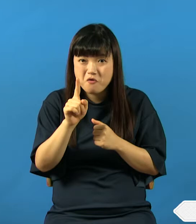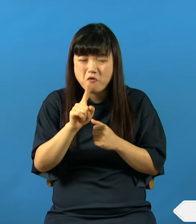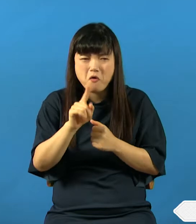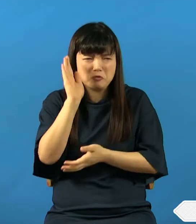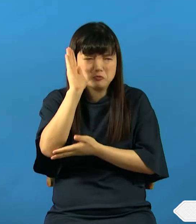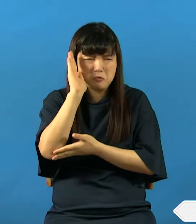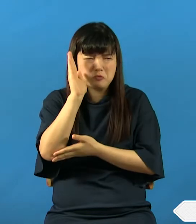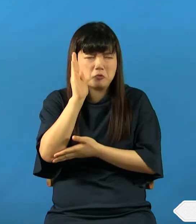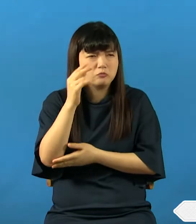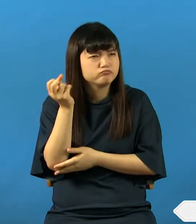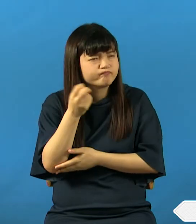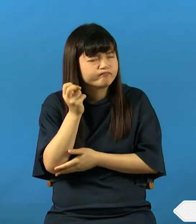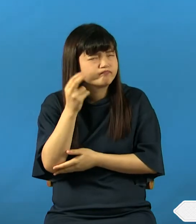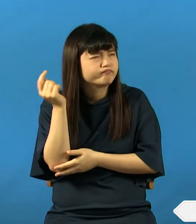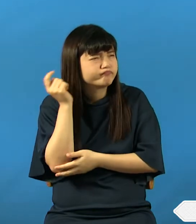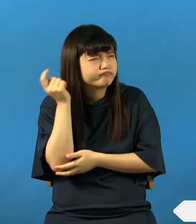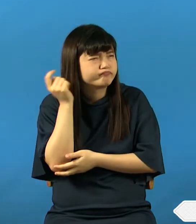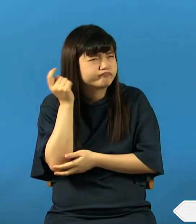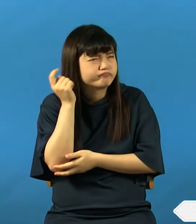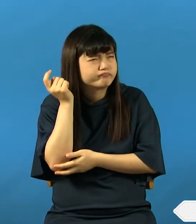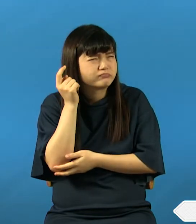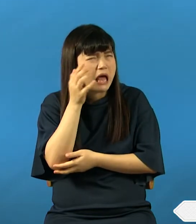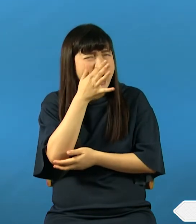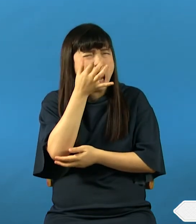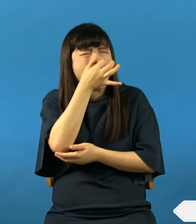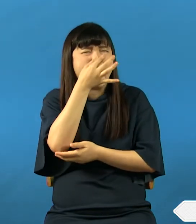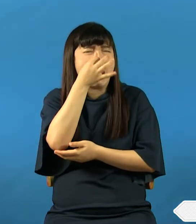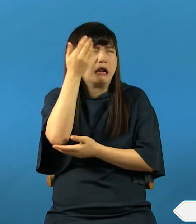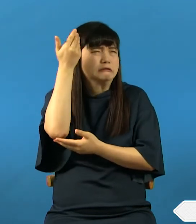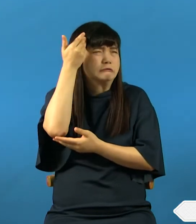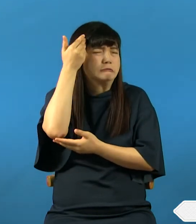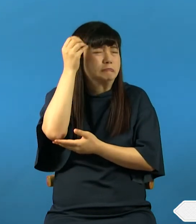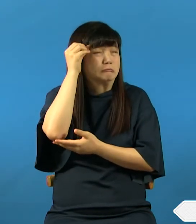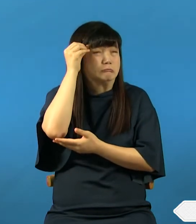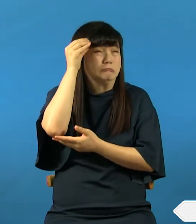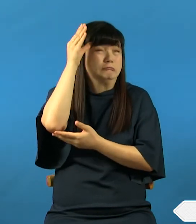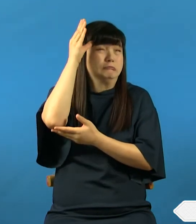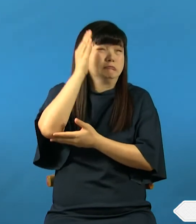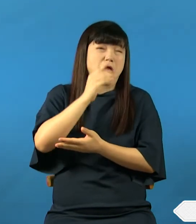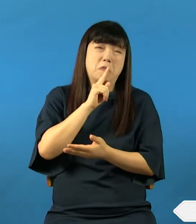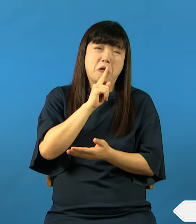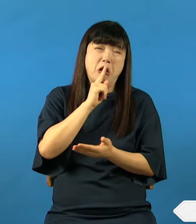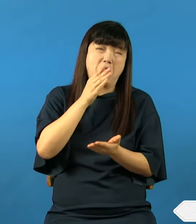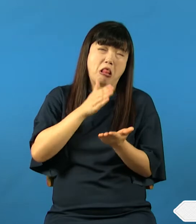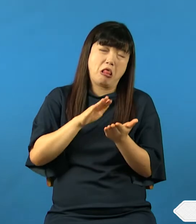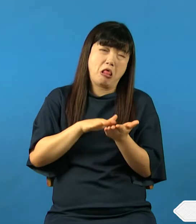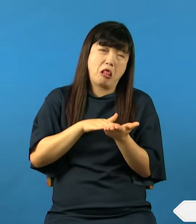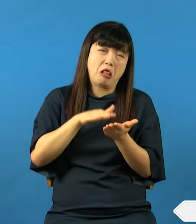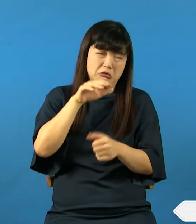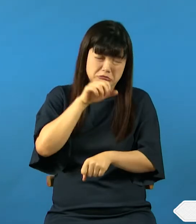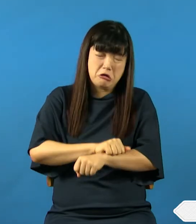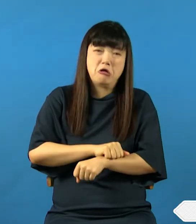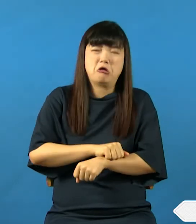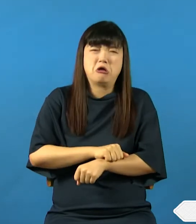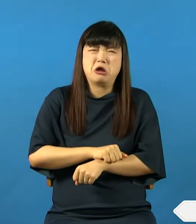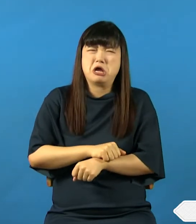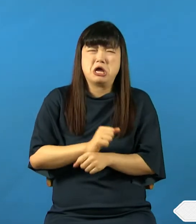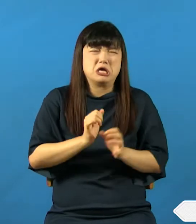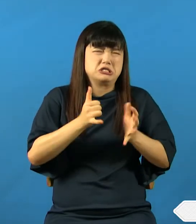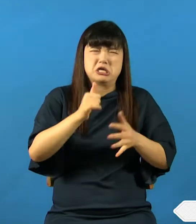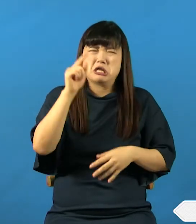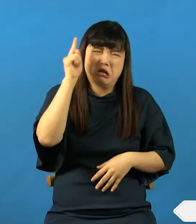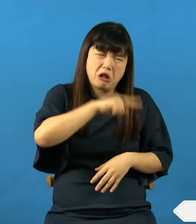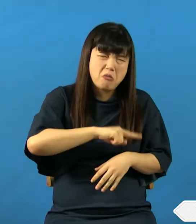잘합니다. 설교를 자꾸 듣다 보니까 아는 것은 많습니다. 그래서 말은 잘합니다.